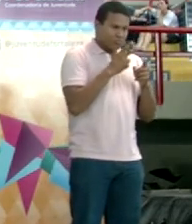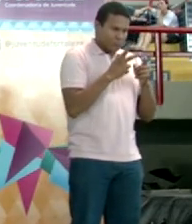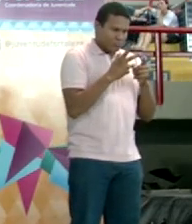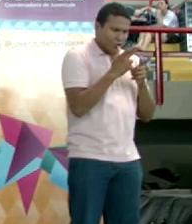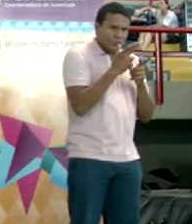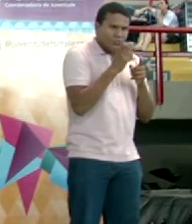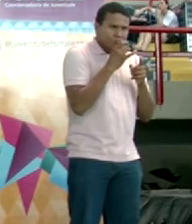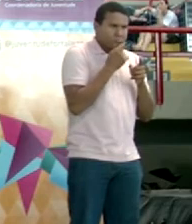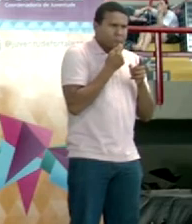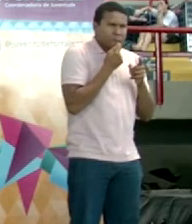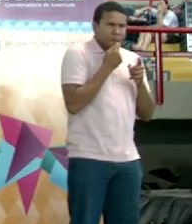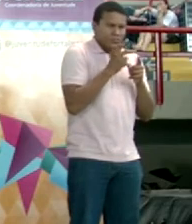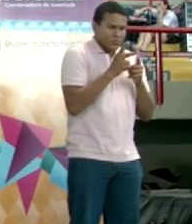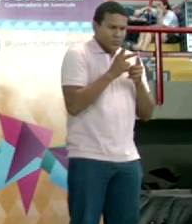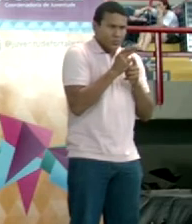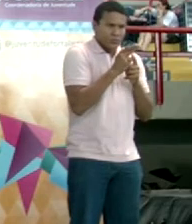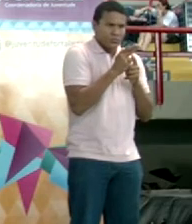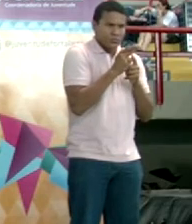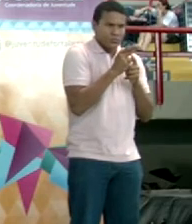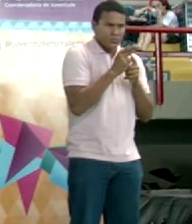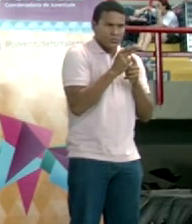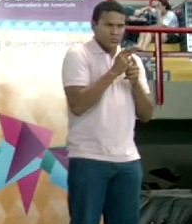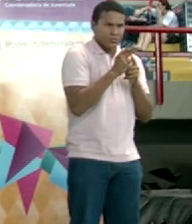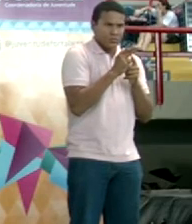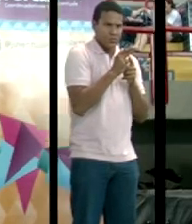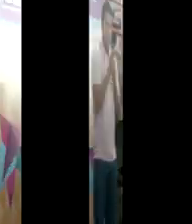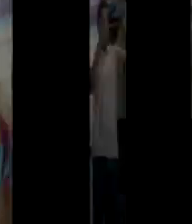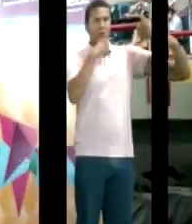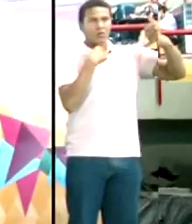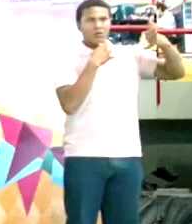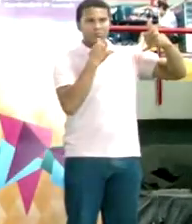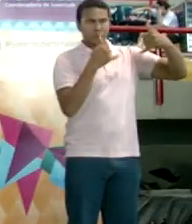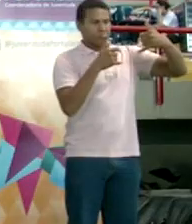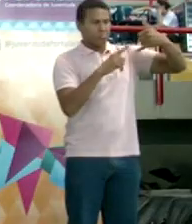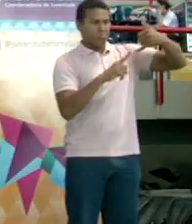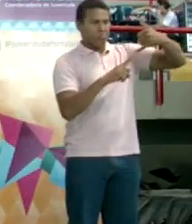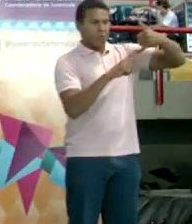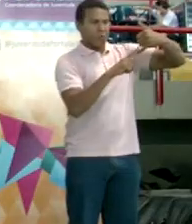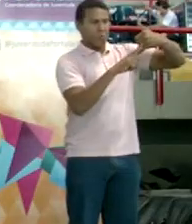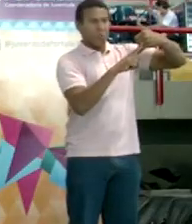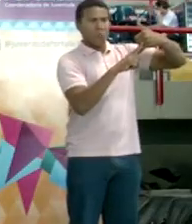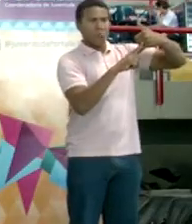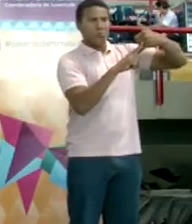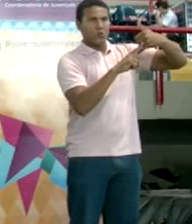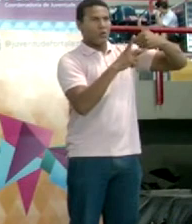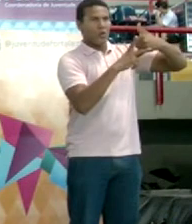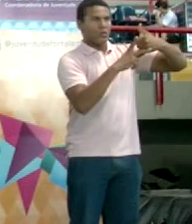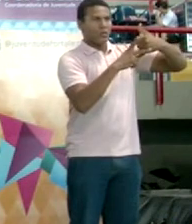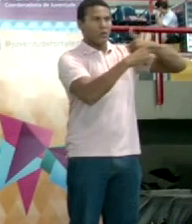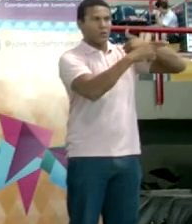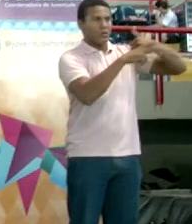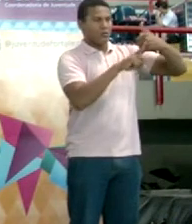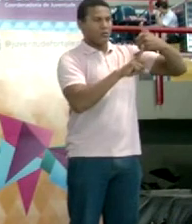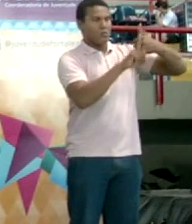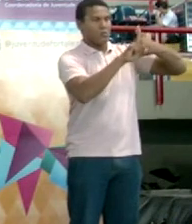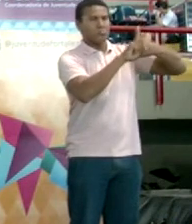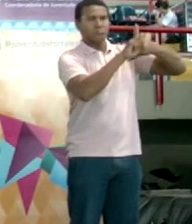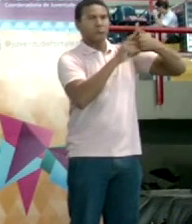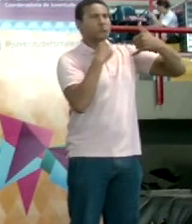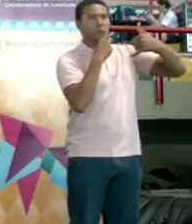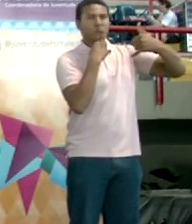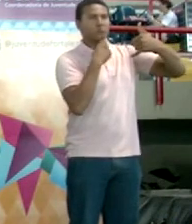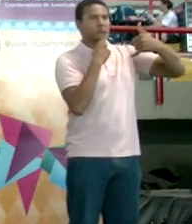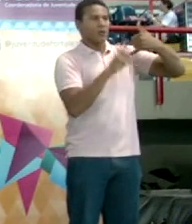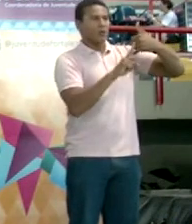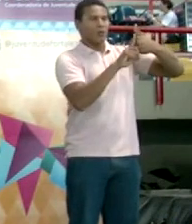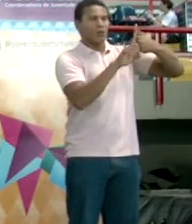sutura. Tá ok? Então pode ter ocorrido uma situação dessa. E por que abortou? Talvez pela questão da idade mesmo,